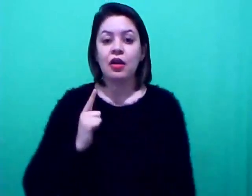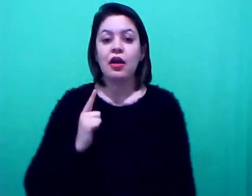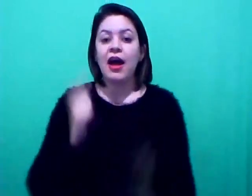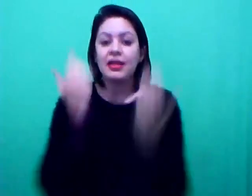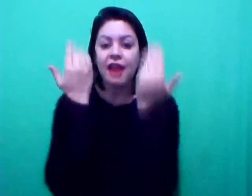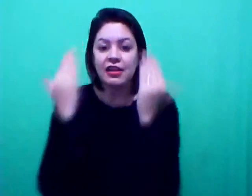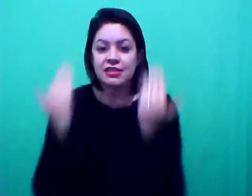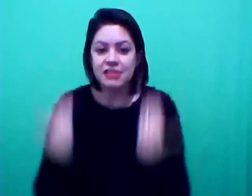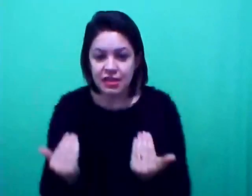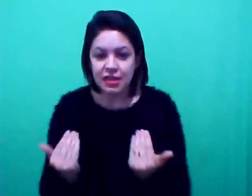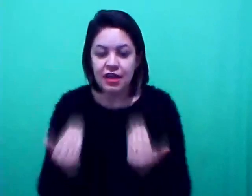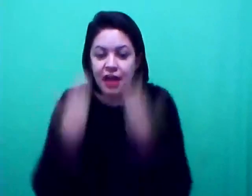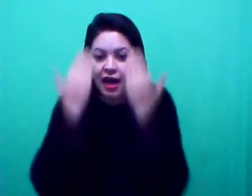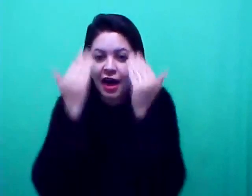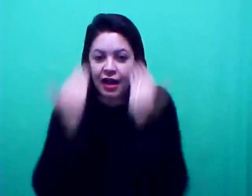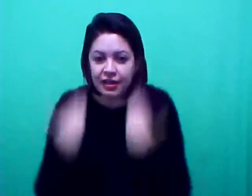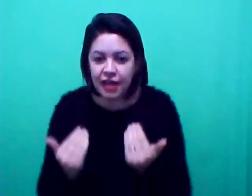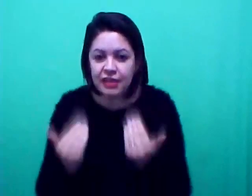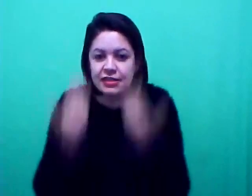Tem alguns materiais já sobre.